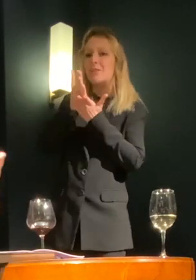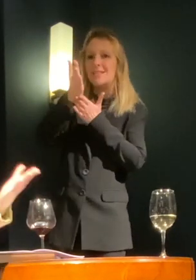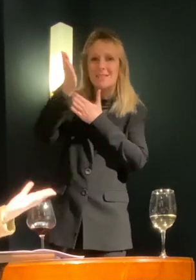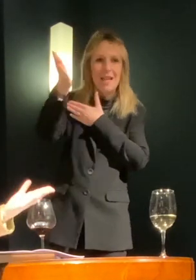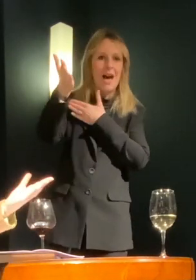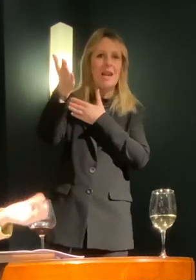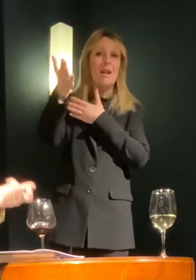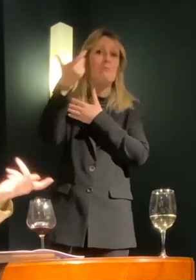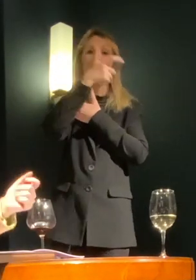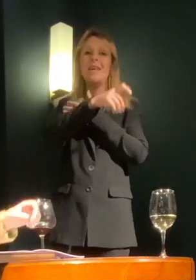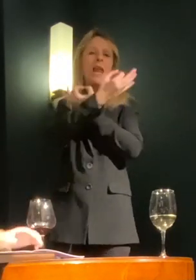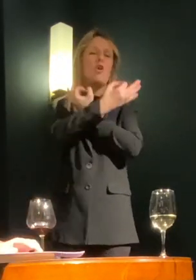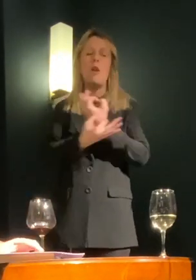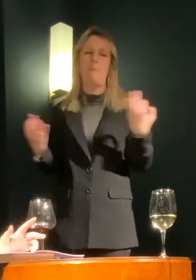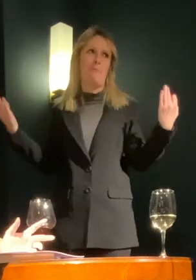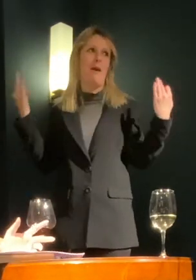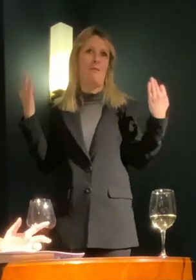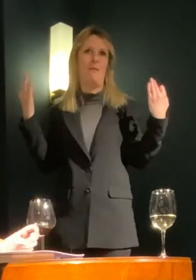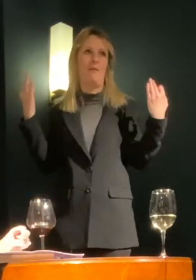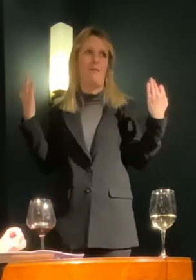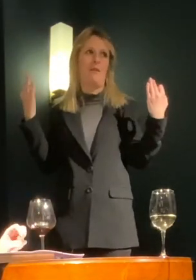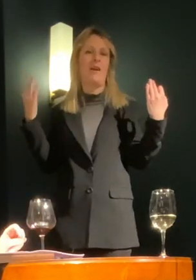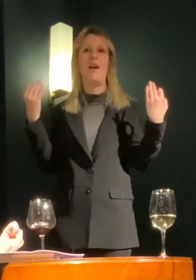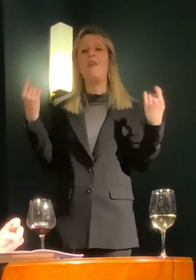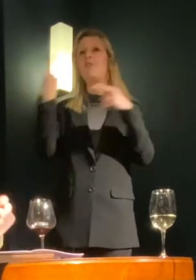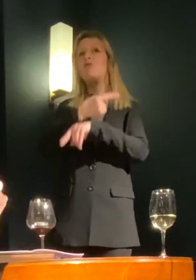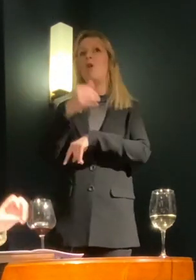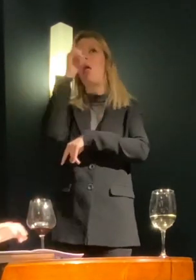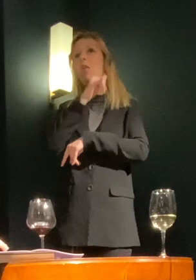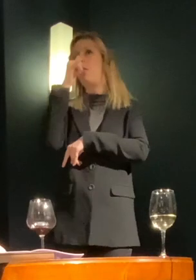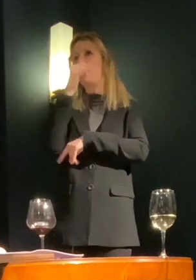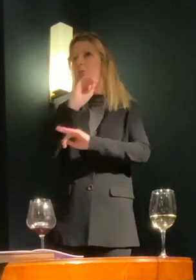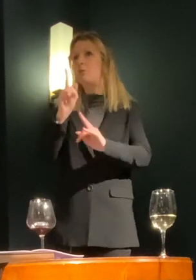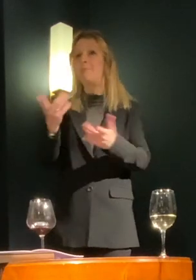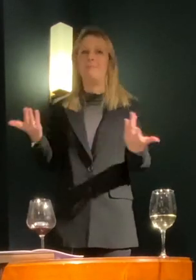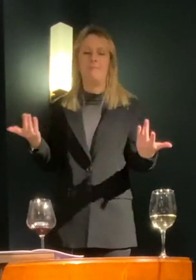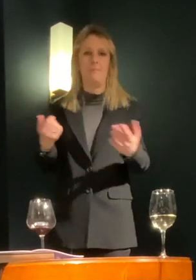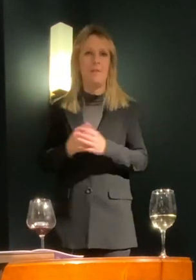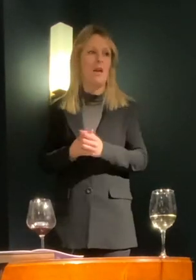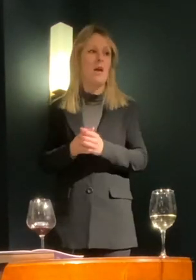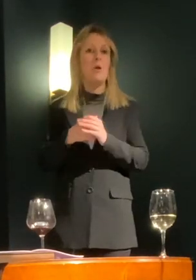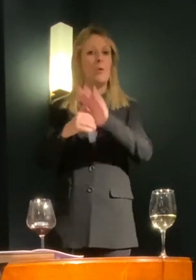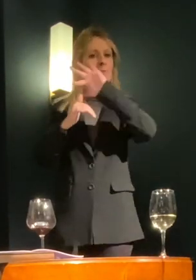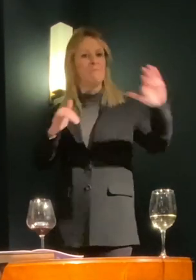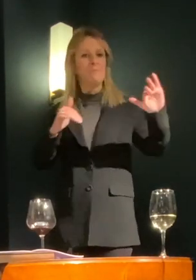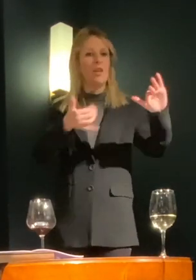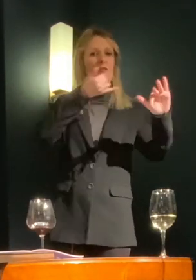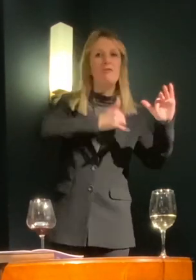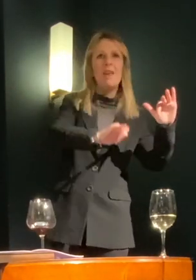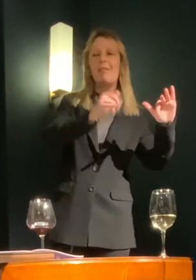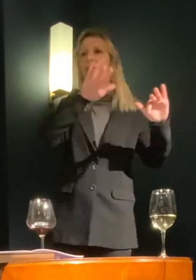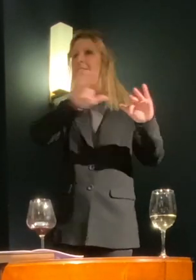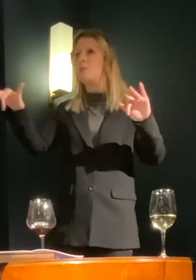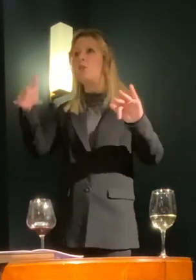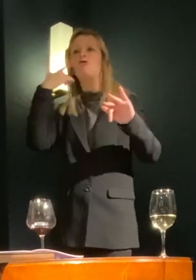più naturali che invece vogliamo fingere non sia. Sì, poi infatti, diciamo, lo scarto tra i genitori e i figli